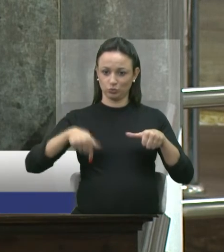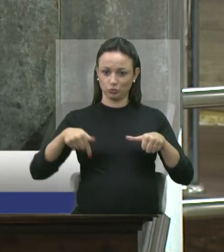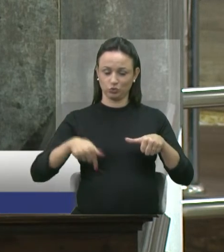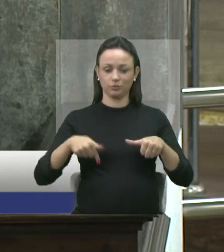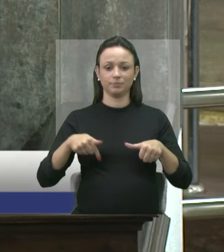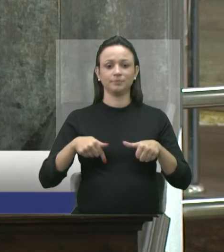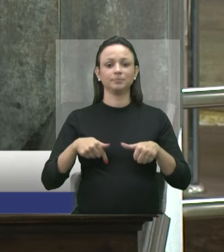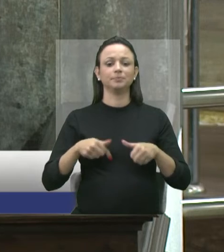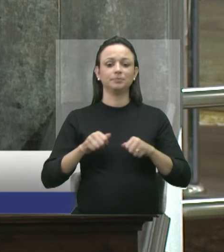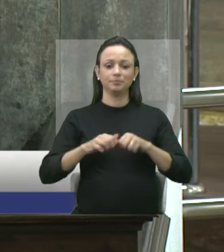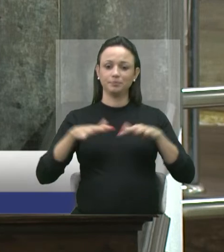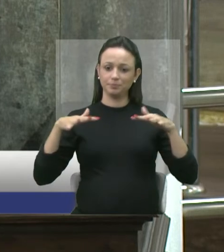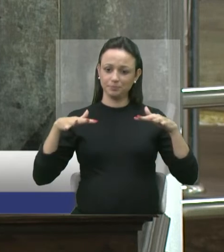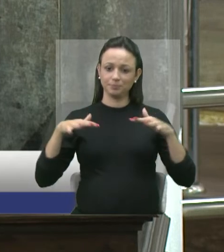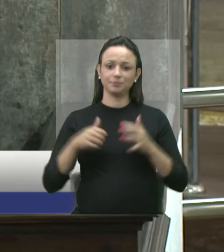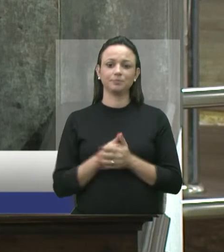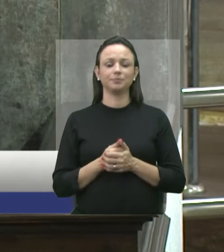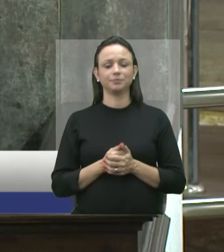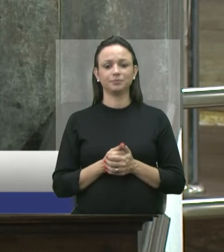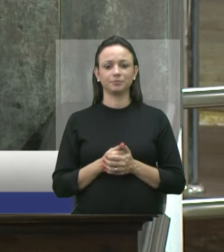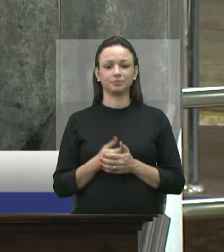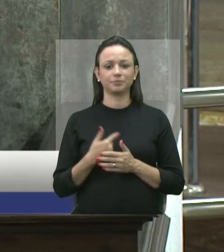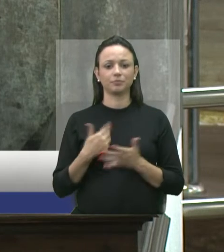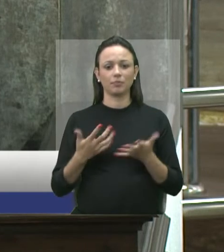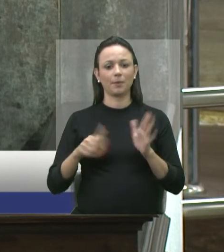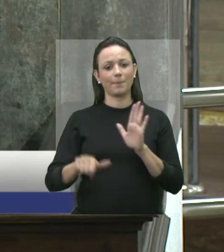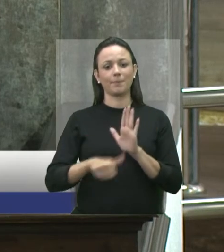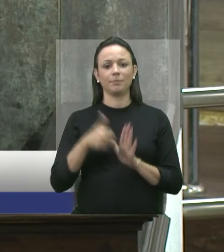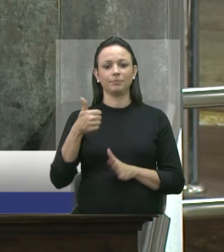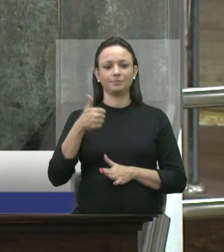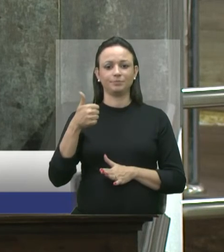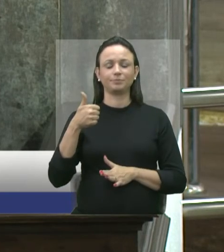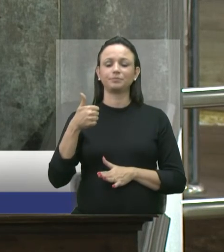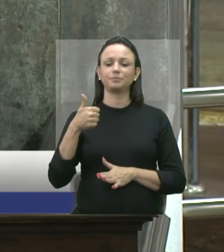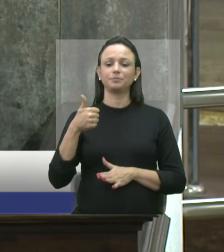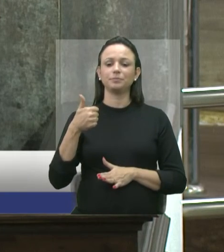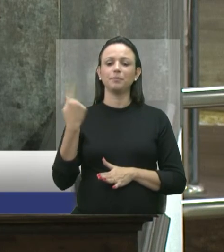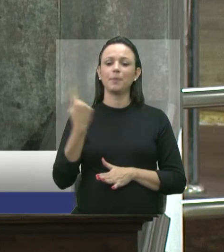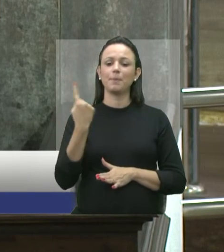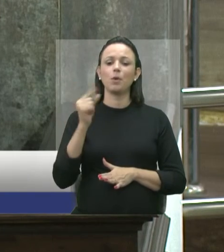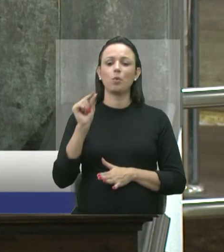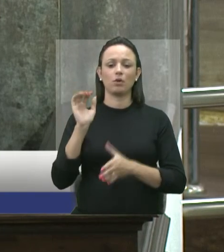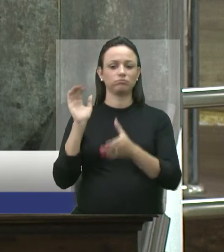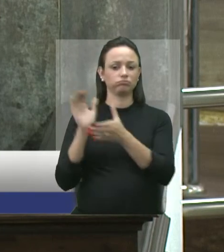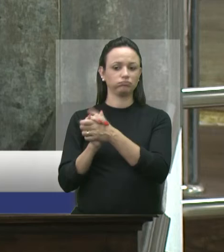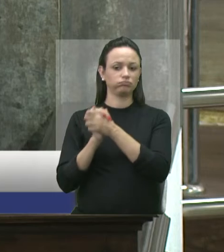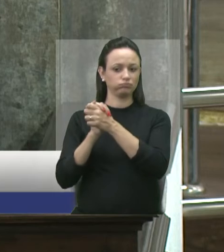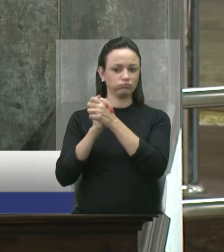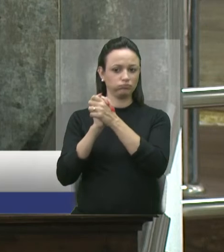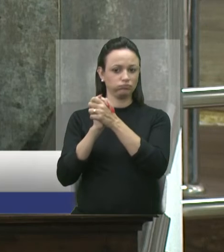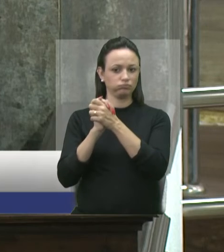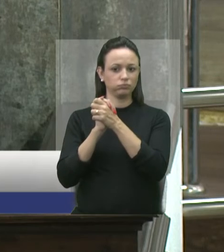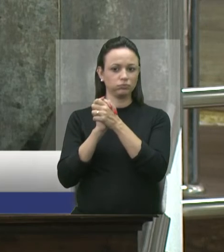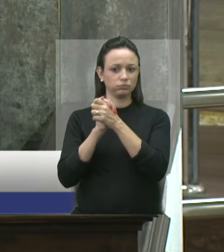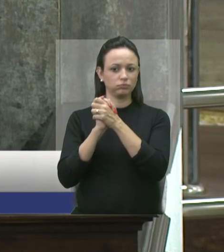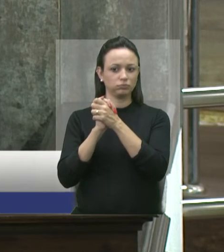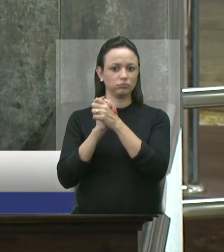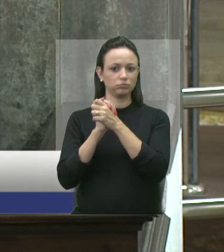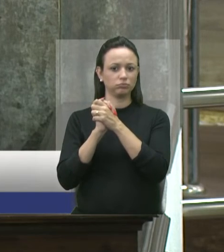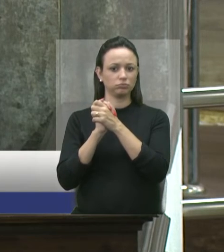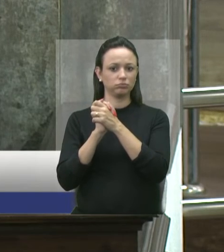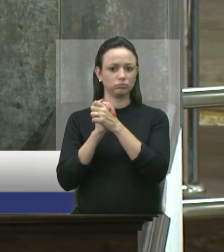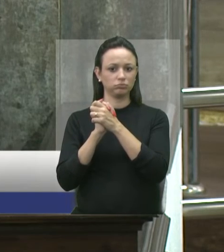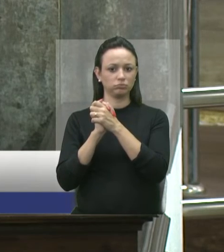audiência. Quero, em primeiro lugar, saudar aqui, na